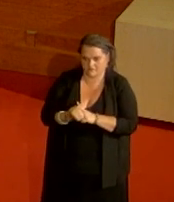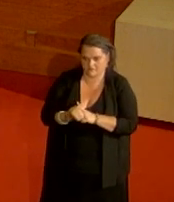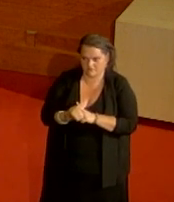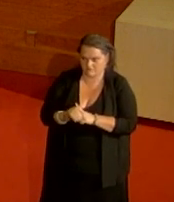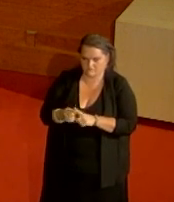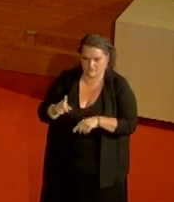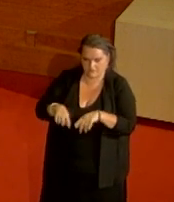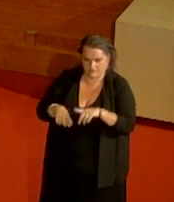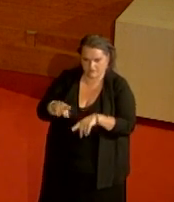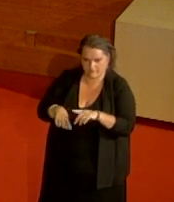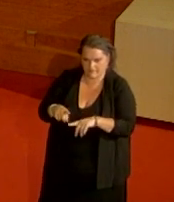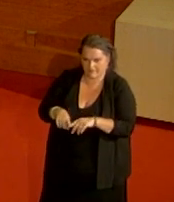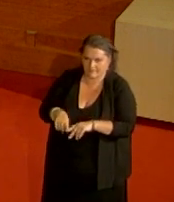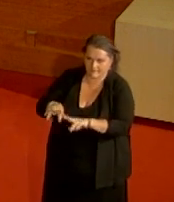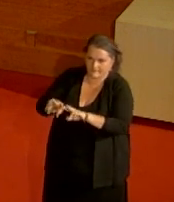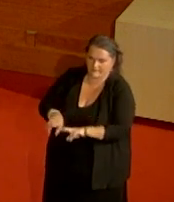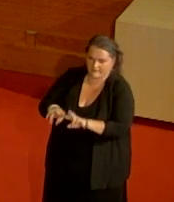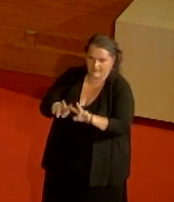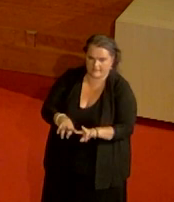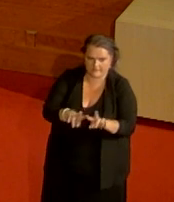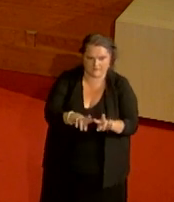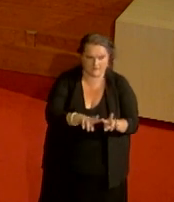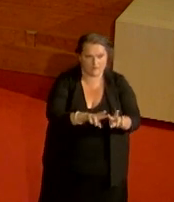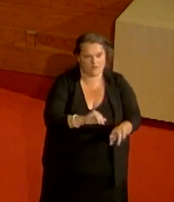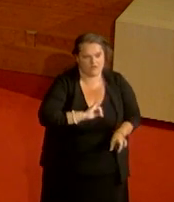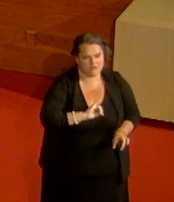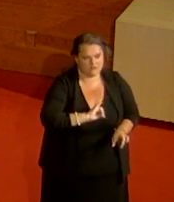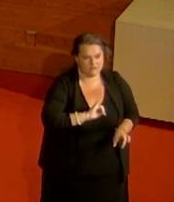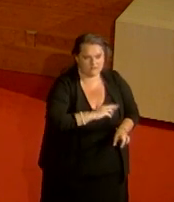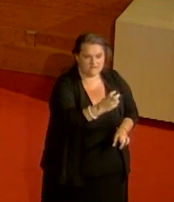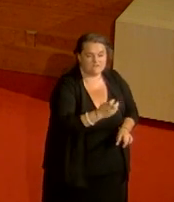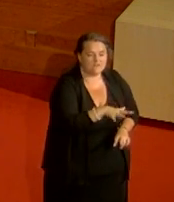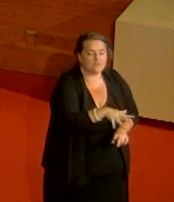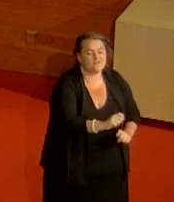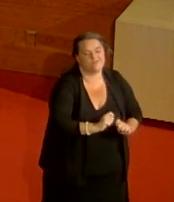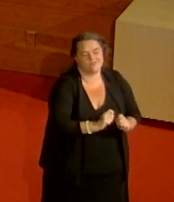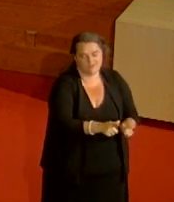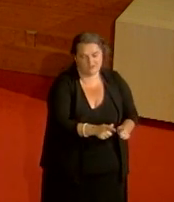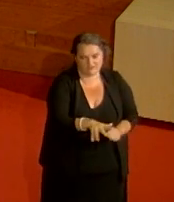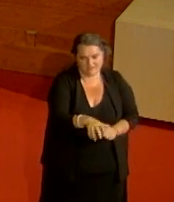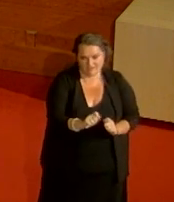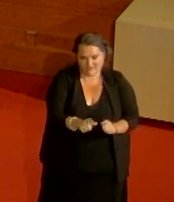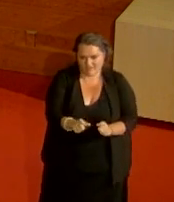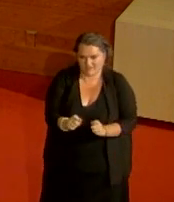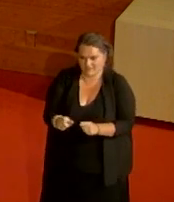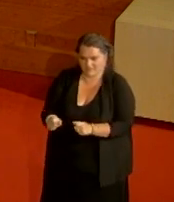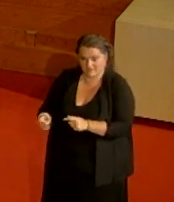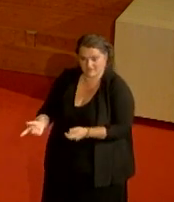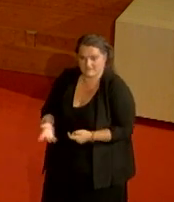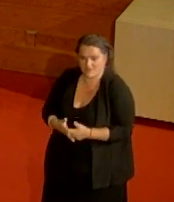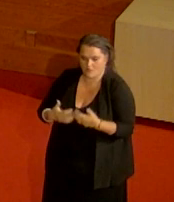función de esas distintas identidades que nos conforman de Cara a las máquinas nos permitirán